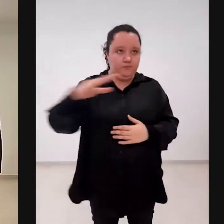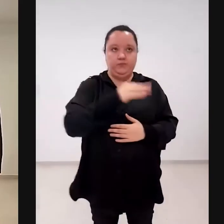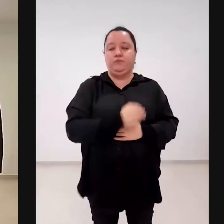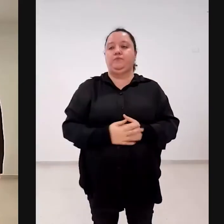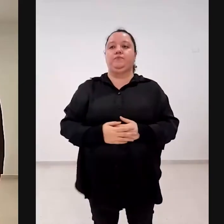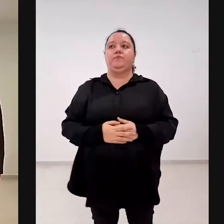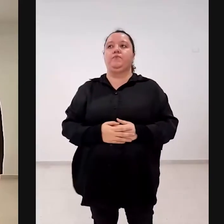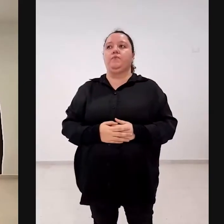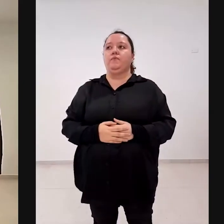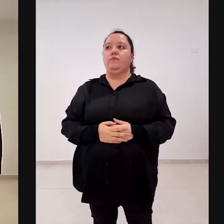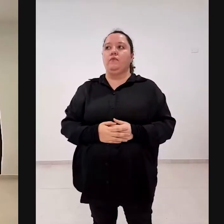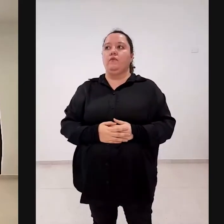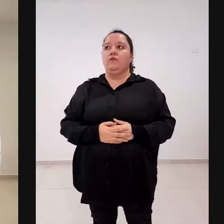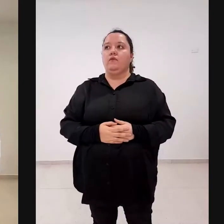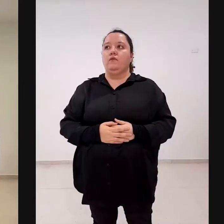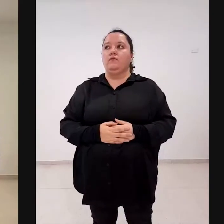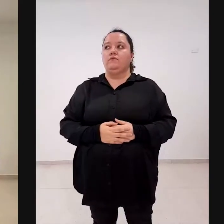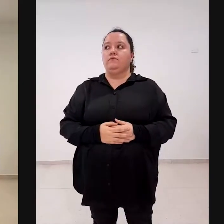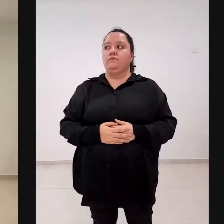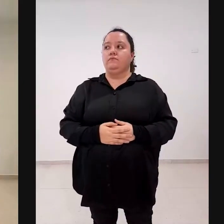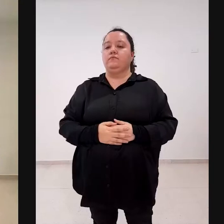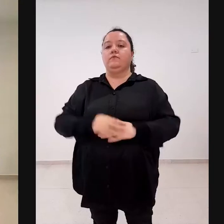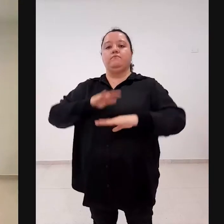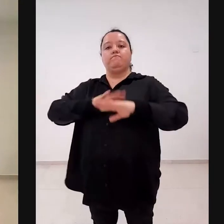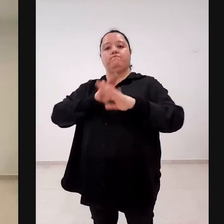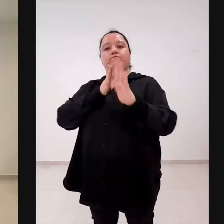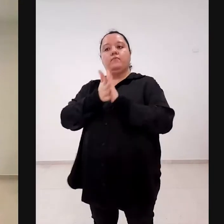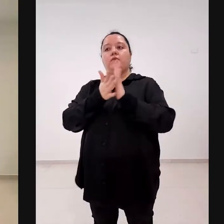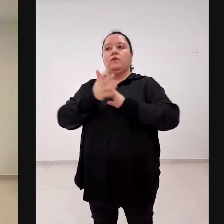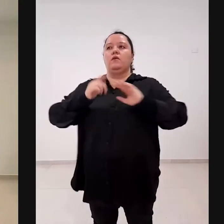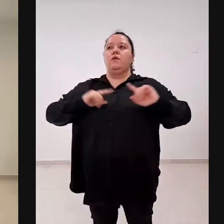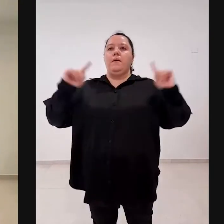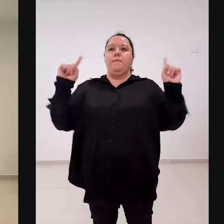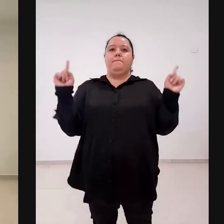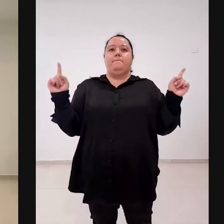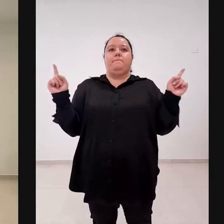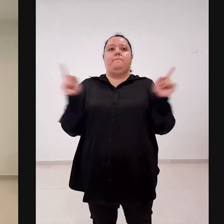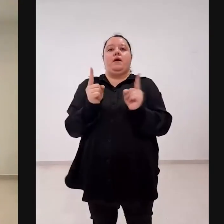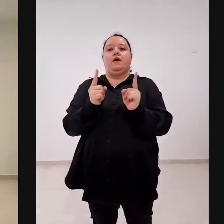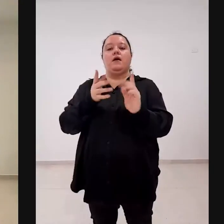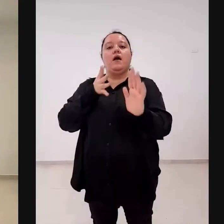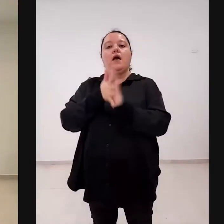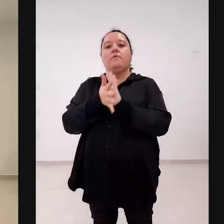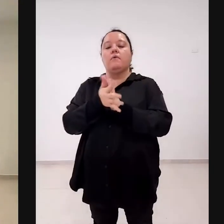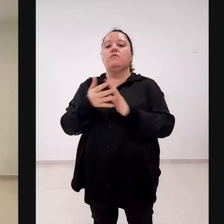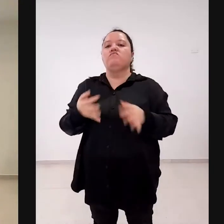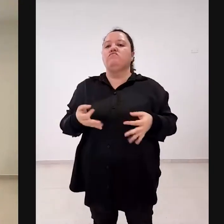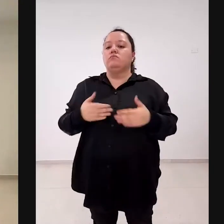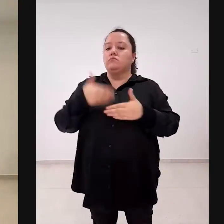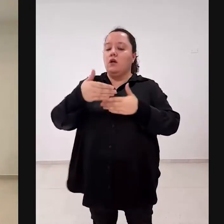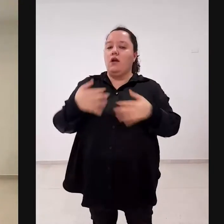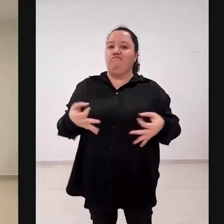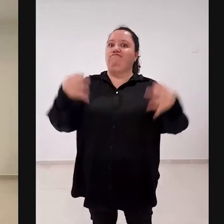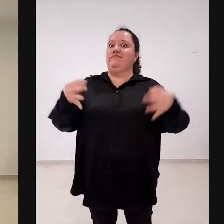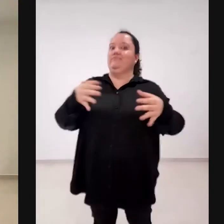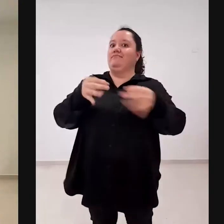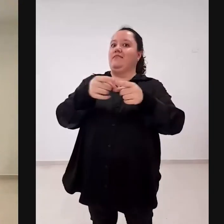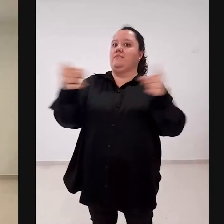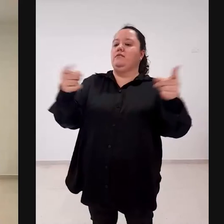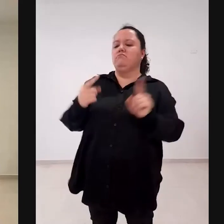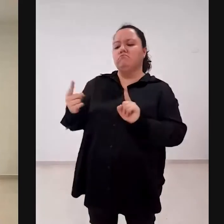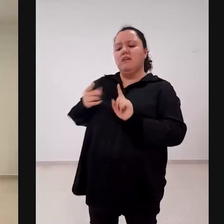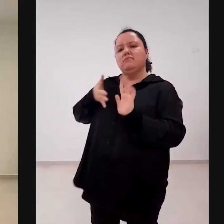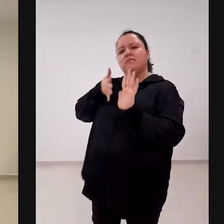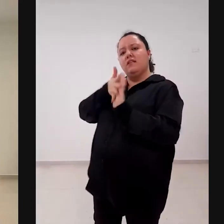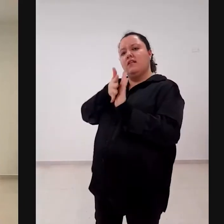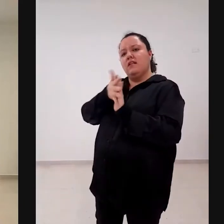yo quisiera comentarle está muy bien eso para pasar a los sustanciales compartiéndoles